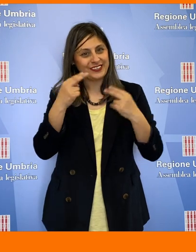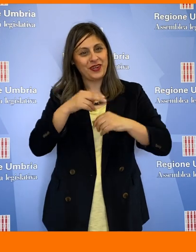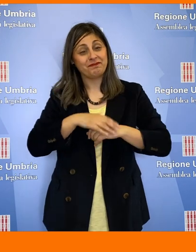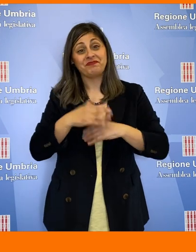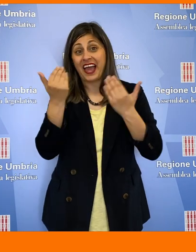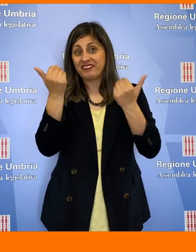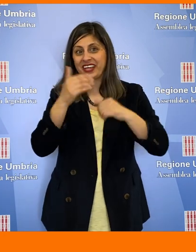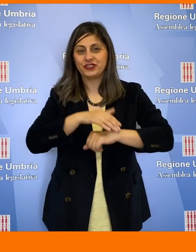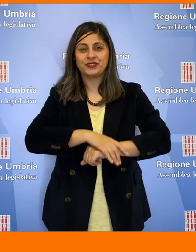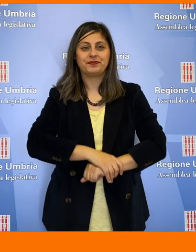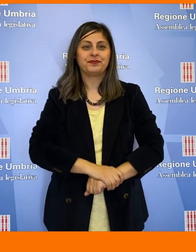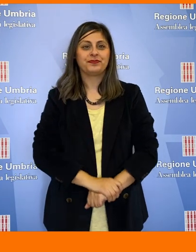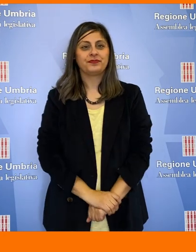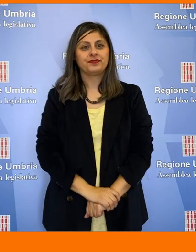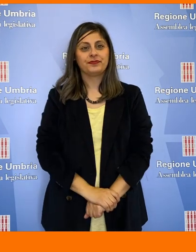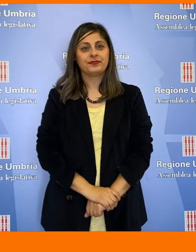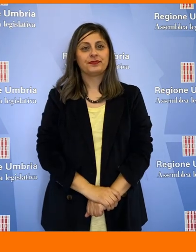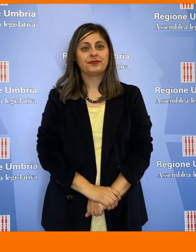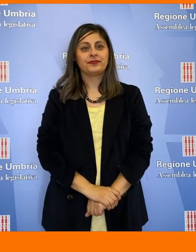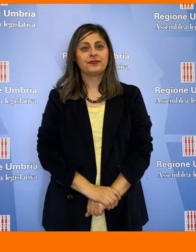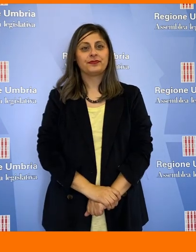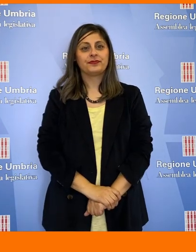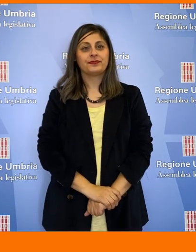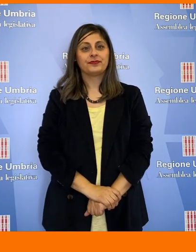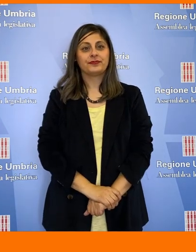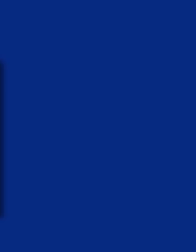Grazie per la vostra attenzione, arrivederci.